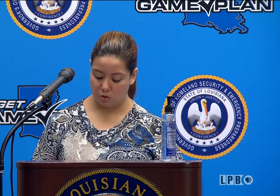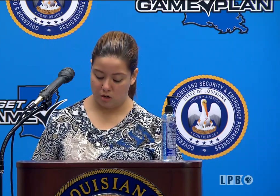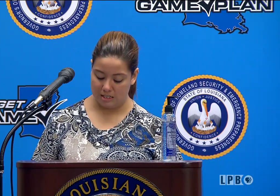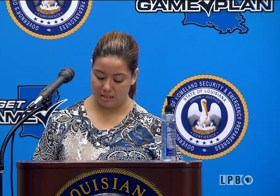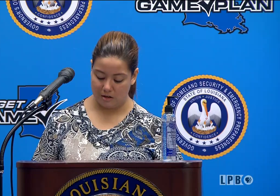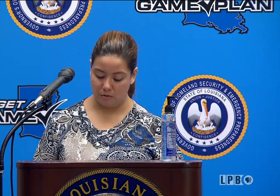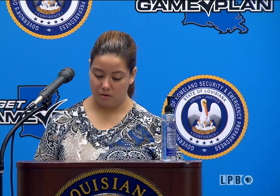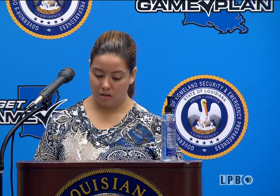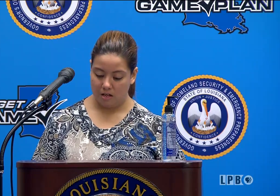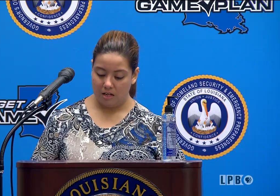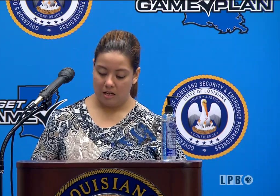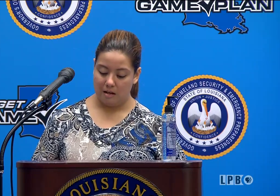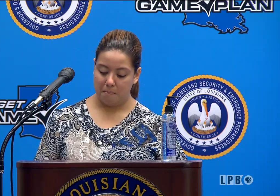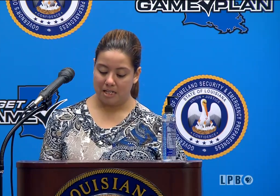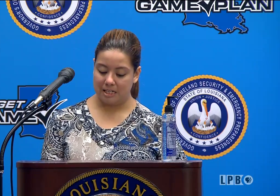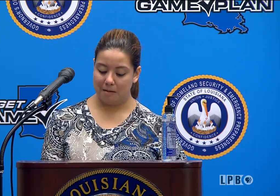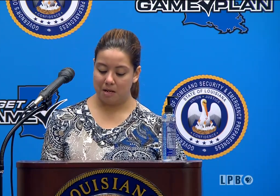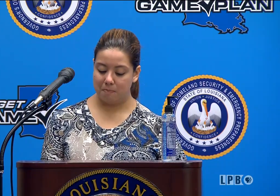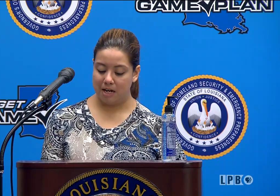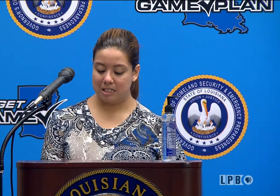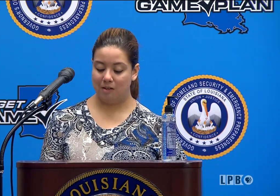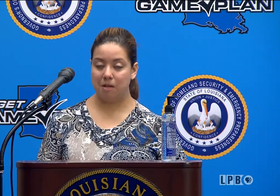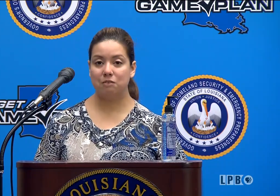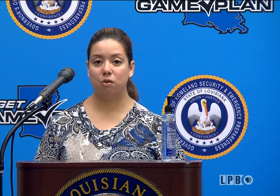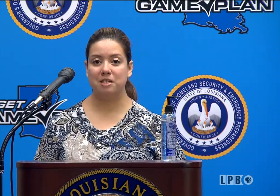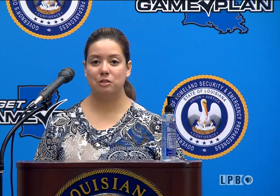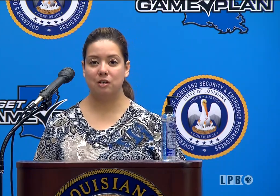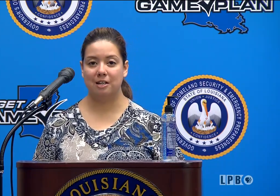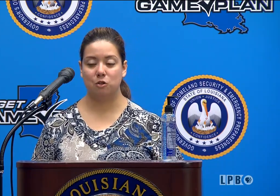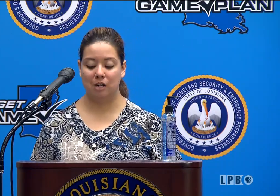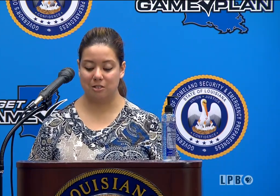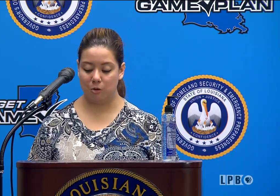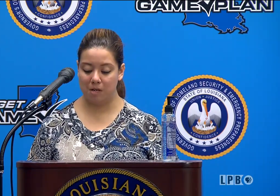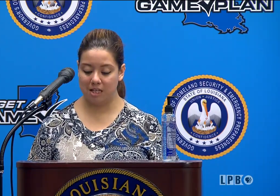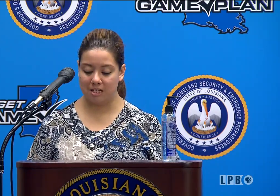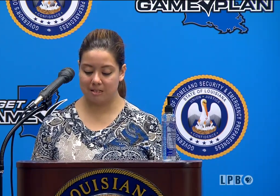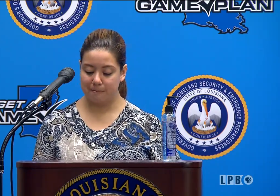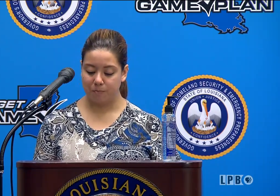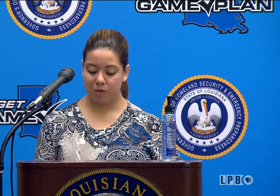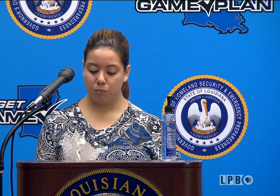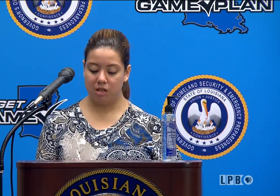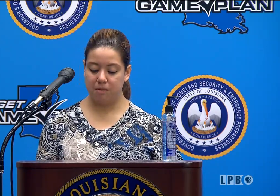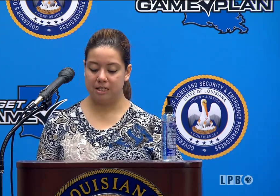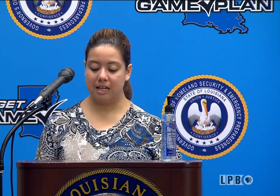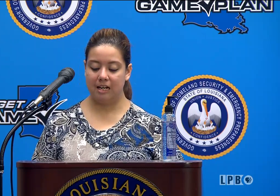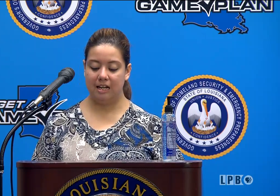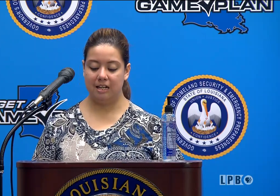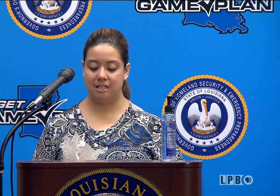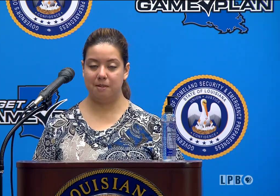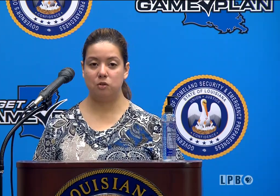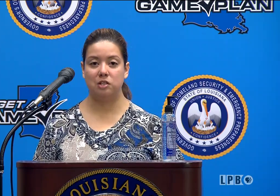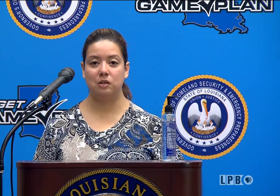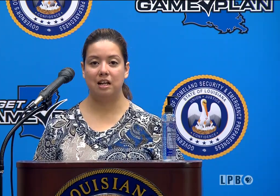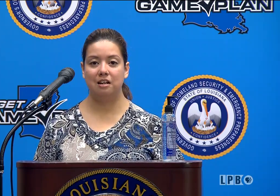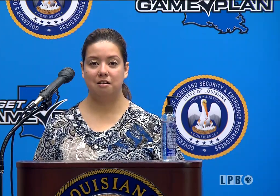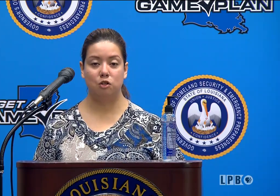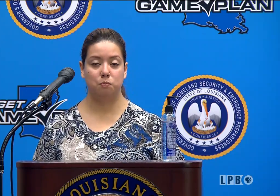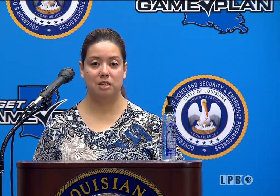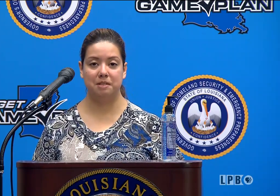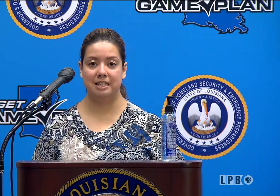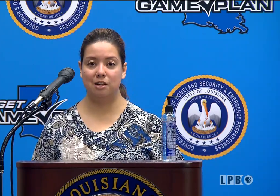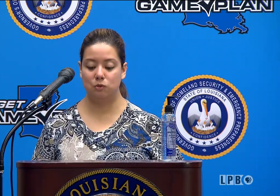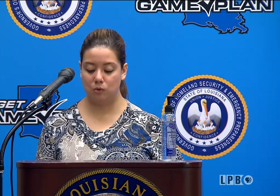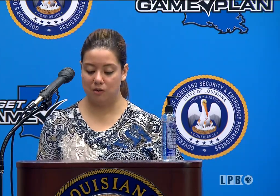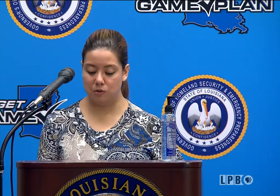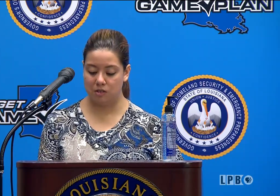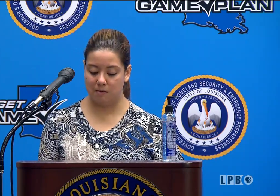vistos en todo el estado. Para recibir más información sobre las tormentas, pueden visitar el Servicio Nacional, nos